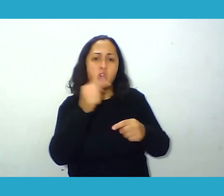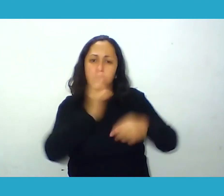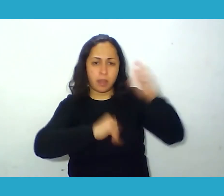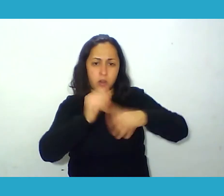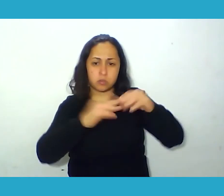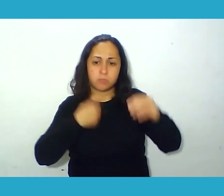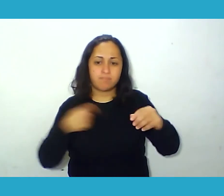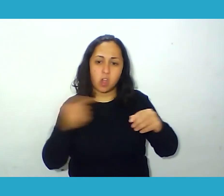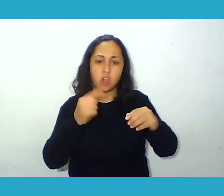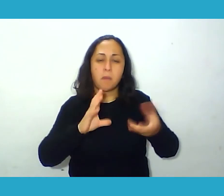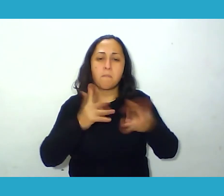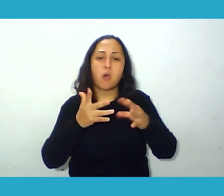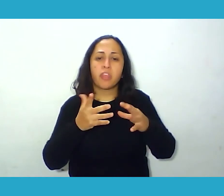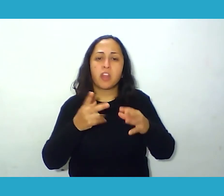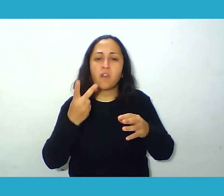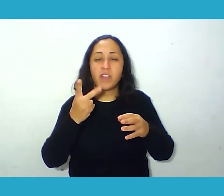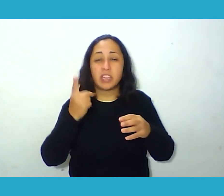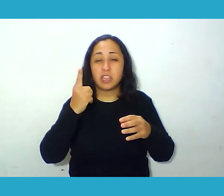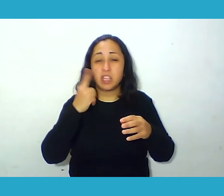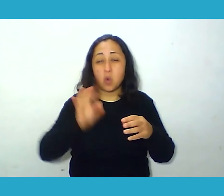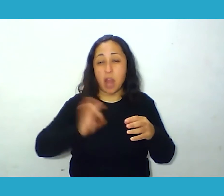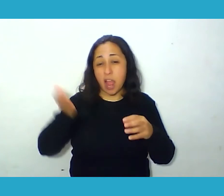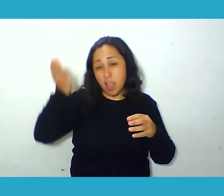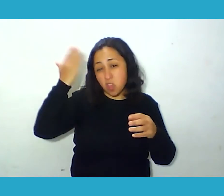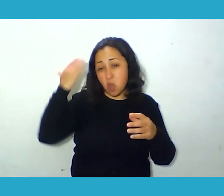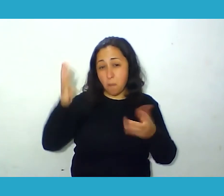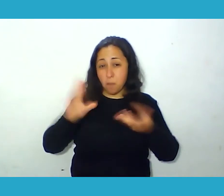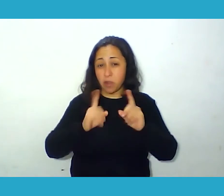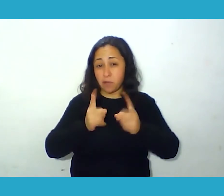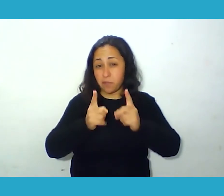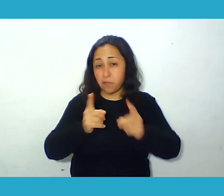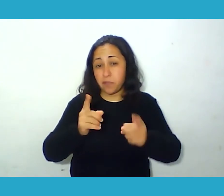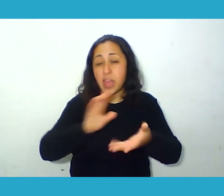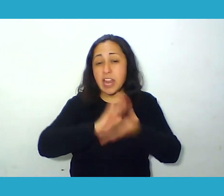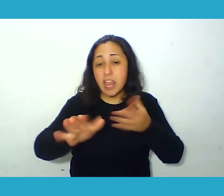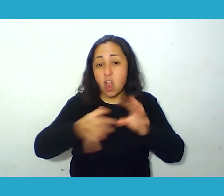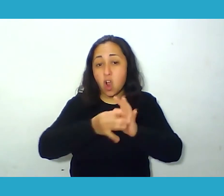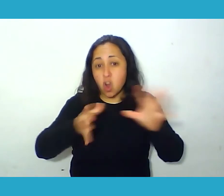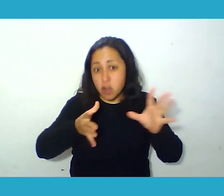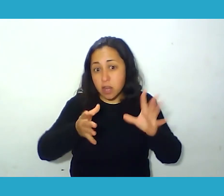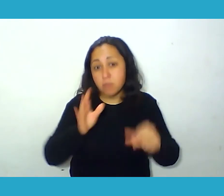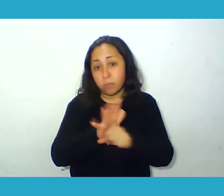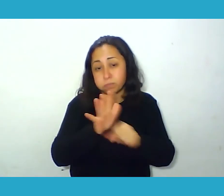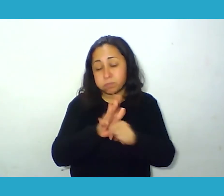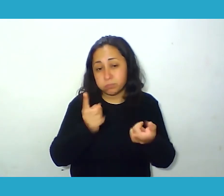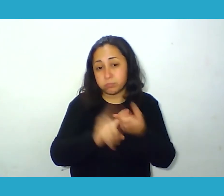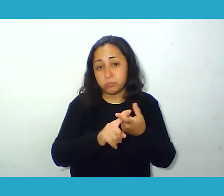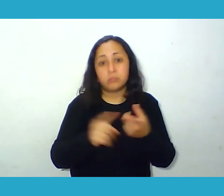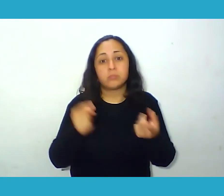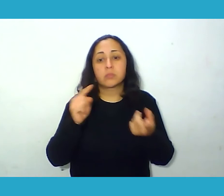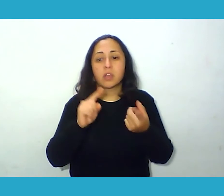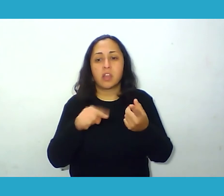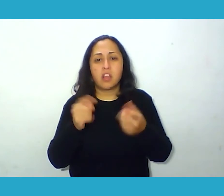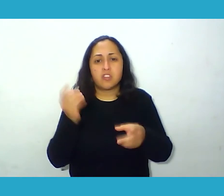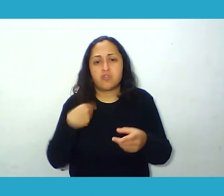la obra, que forma parte de un modelo de 21 años que no termina con el neocolonialismo y que no